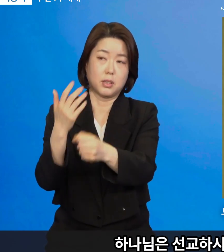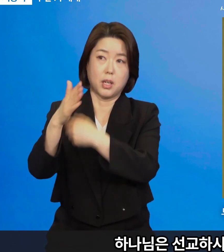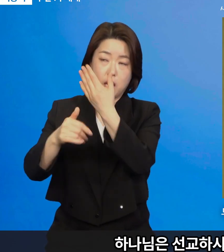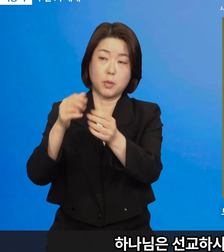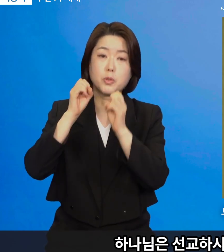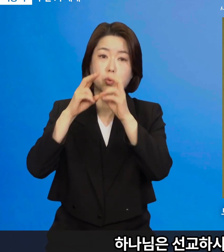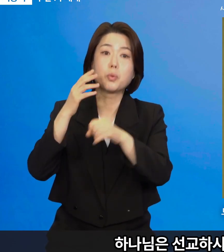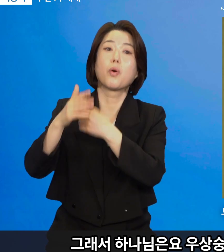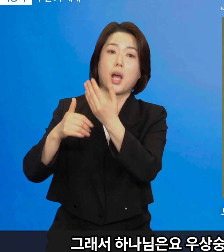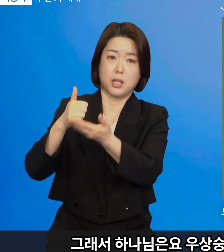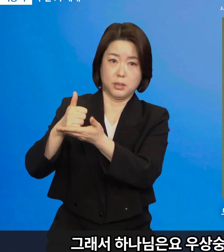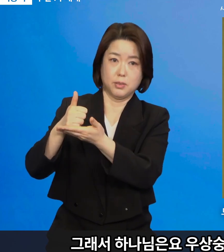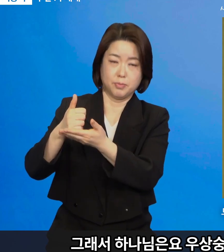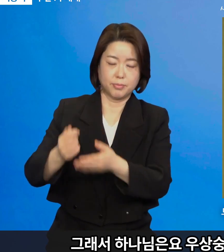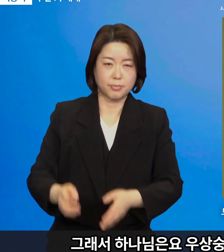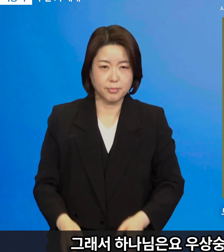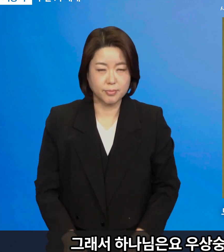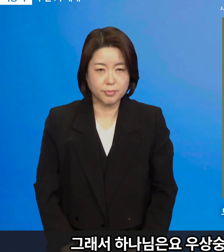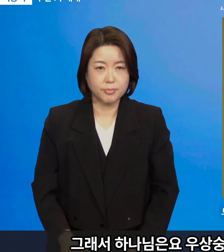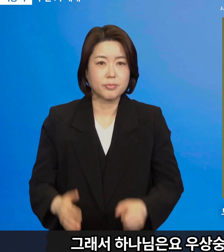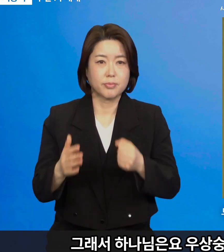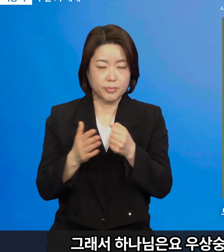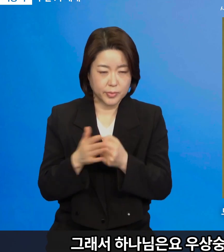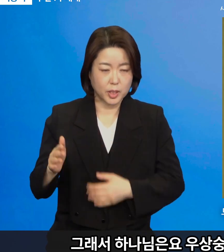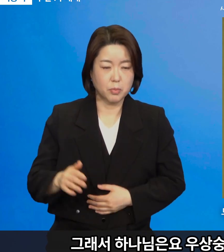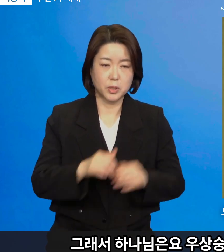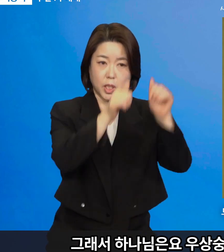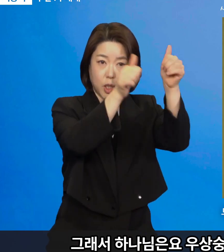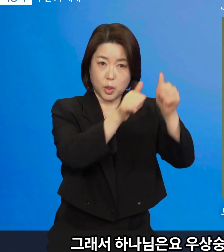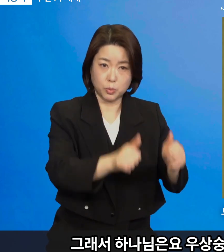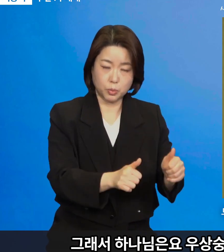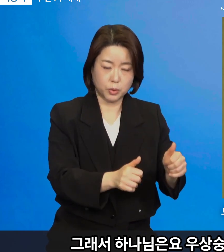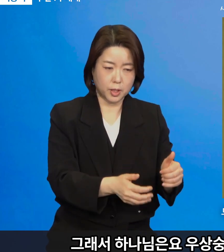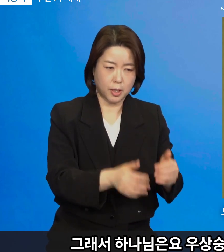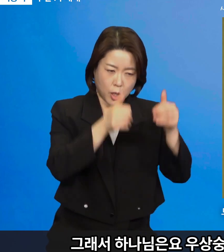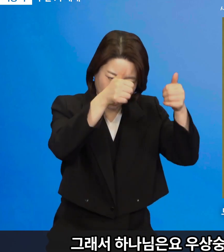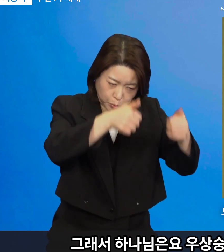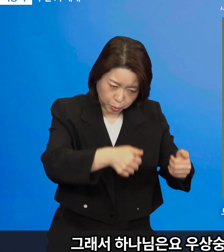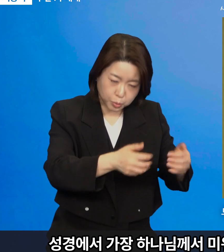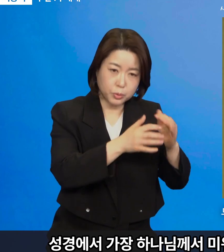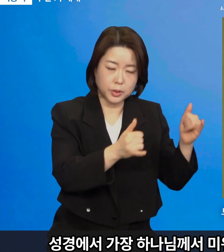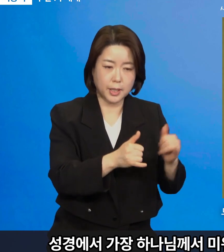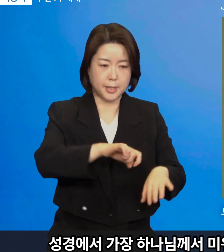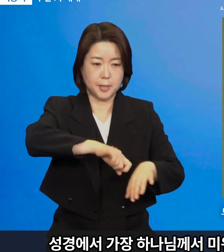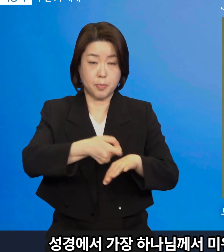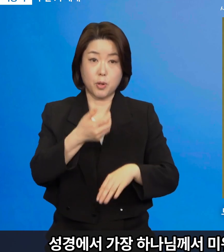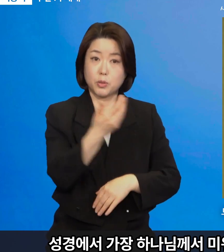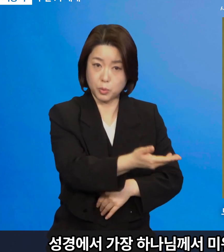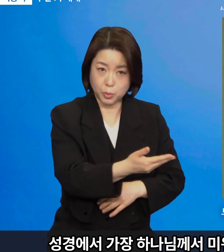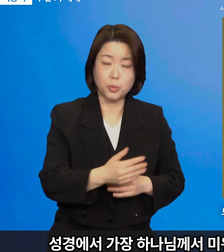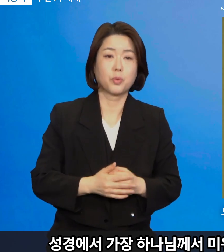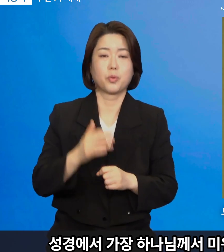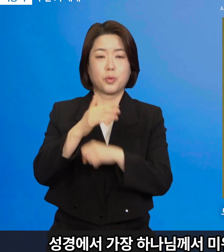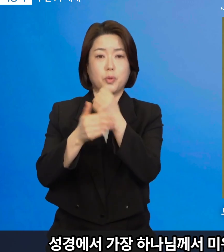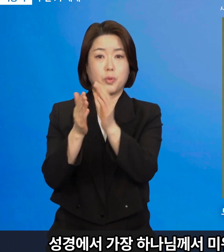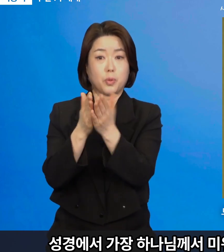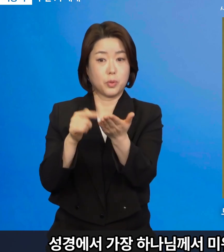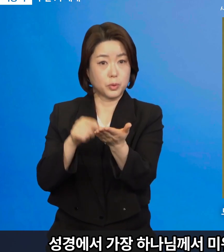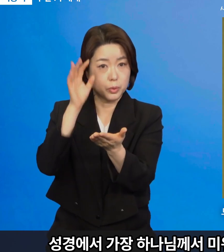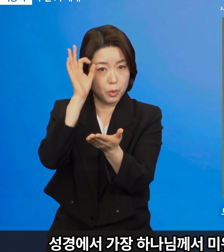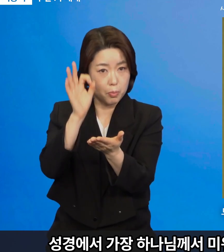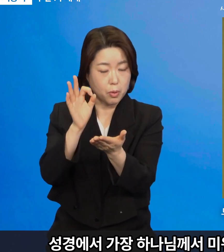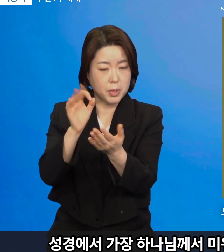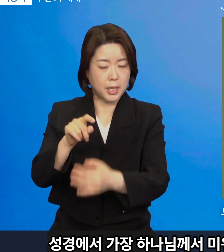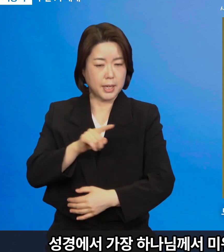하나님이십니다. 그래서 하나님은요 우상 숭배자들을 지금 벌하시는데, 성경에서 가장